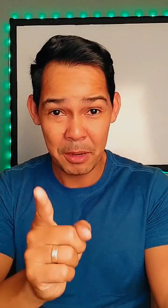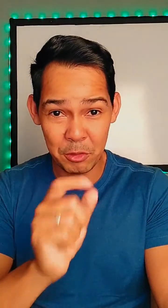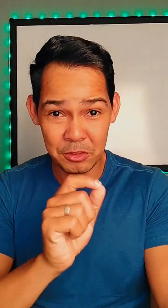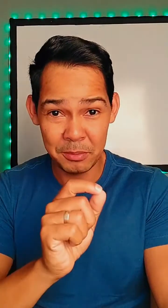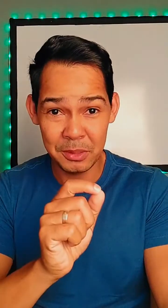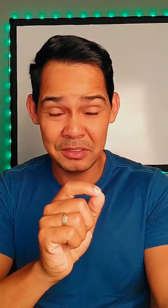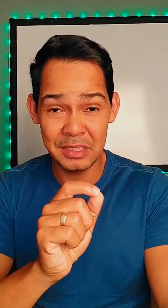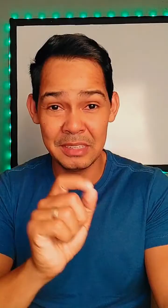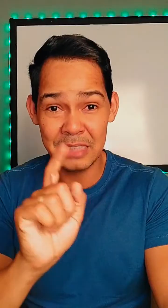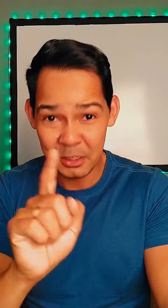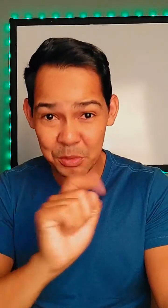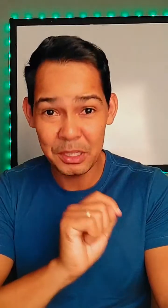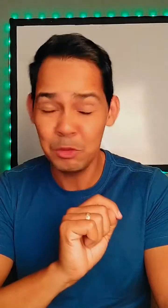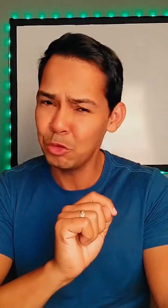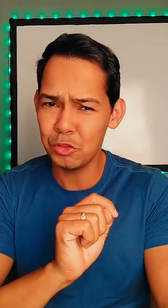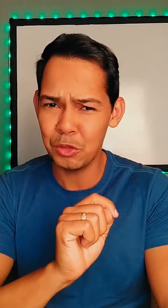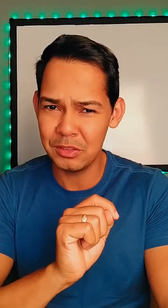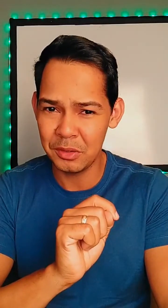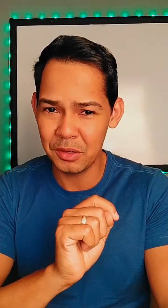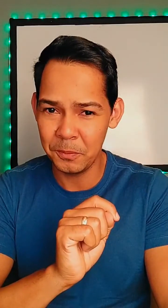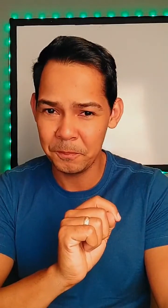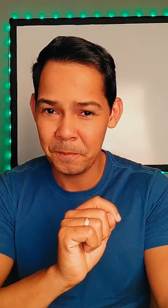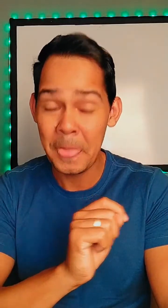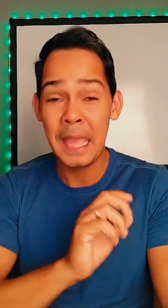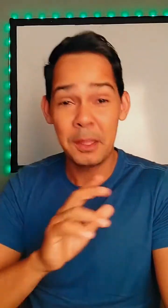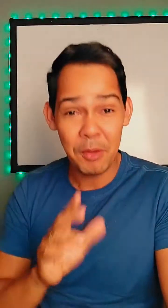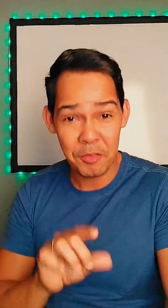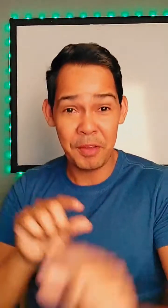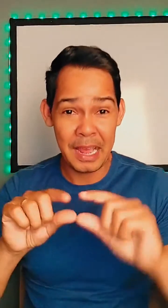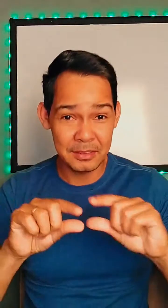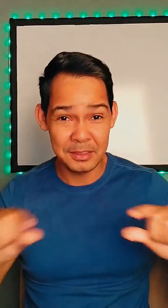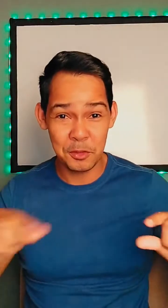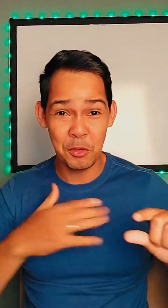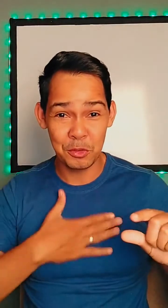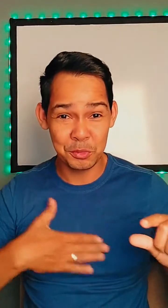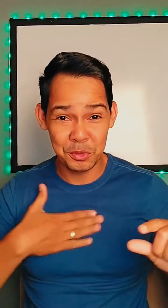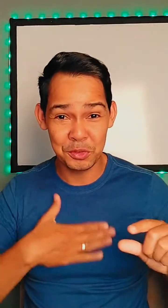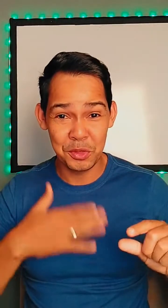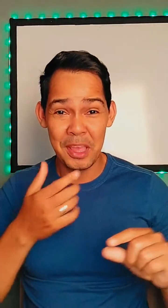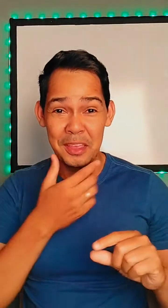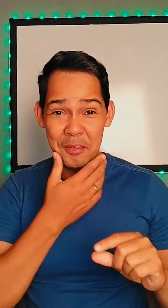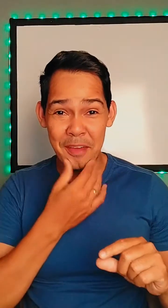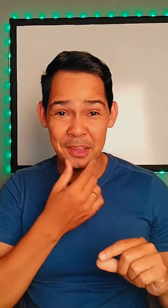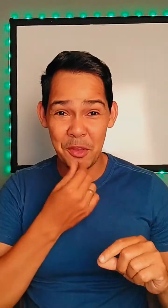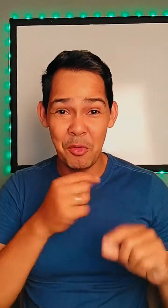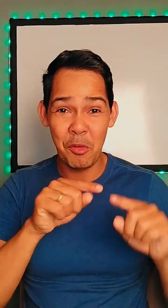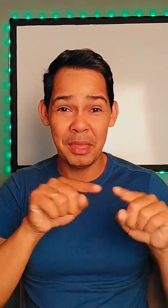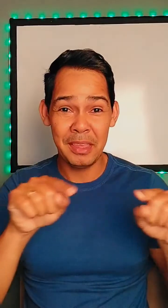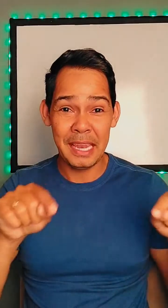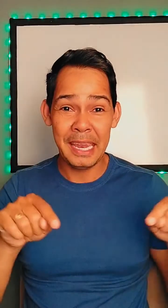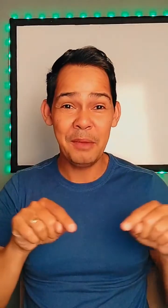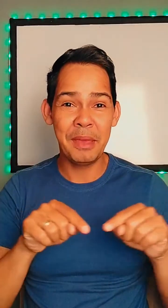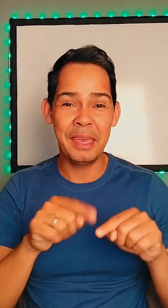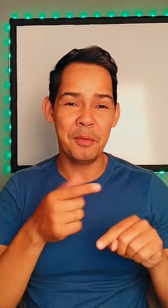você poder sinalizar, é isso aí, não estude sozinho não. Tem uma frase que eu gosto muito, que fala que o homem não é uma